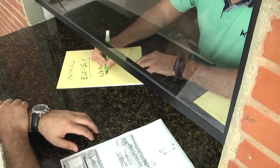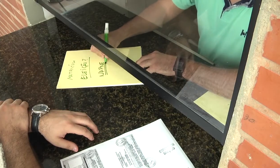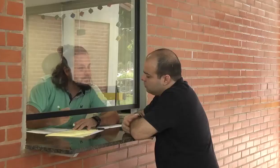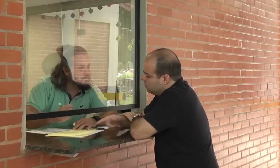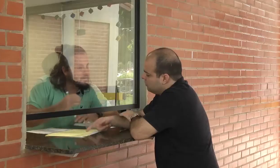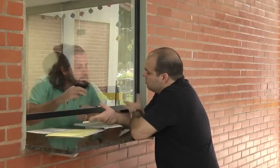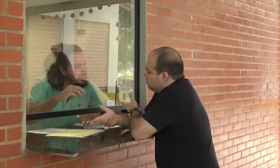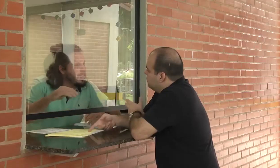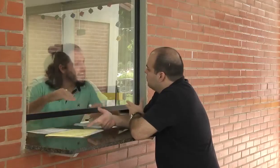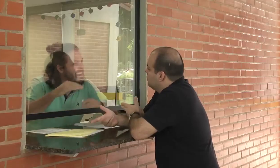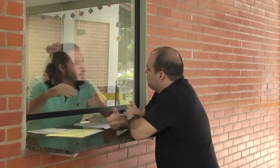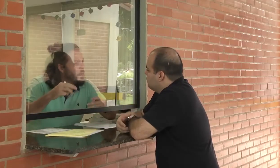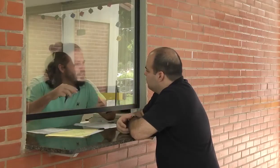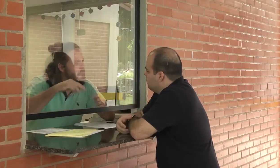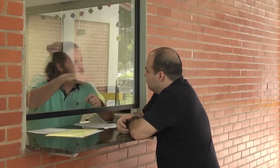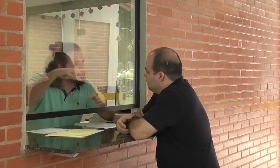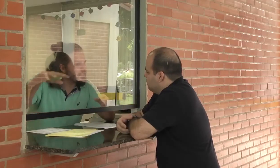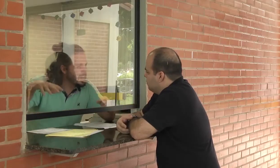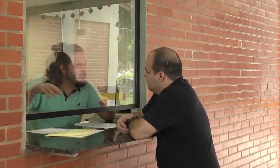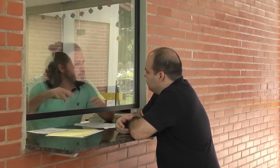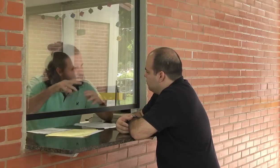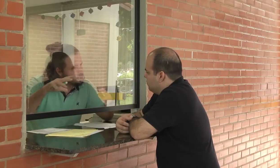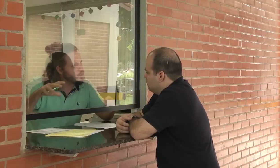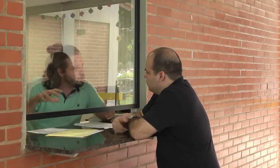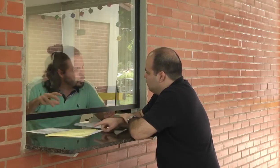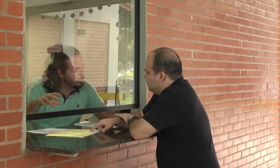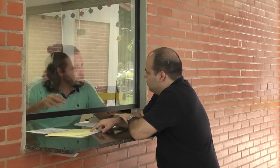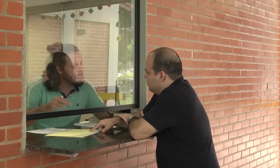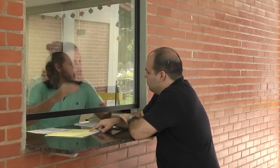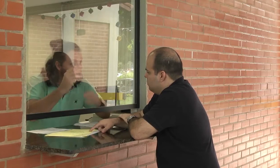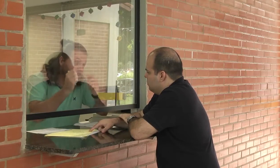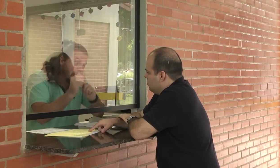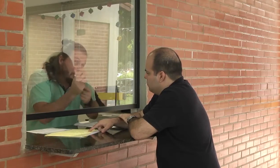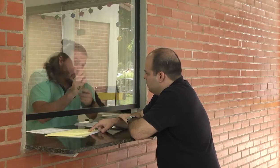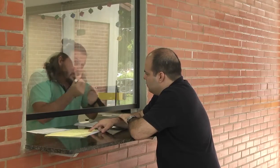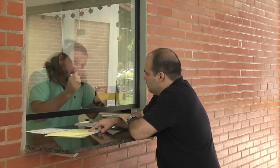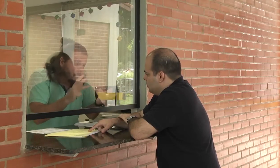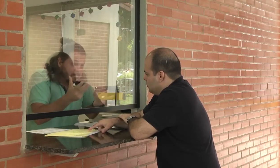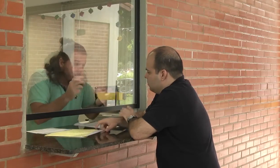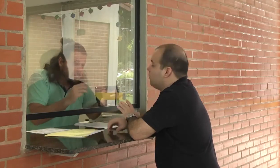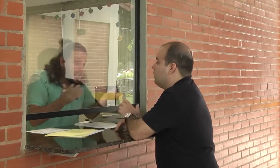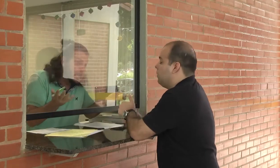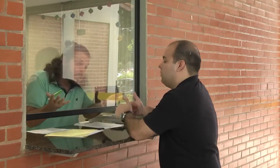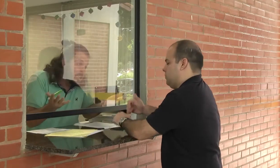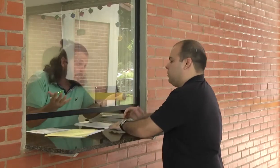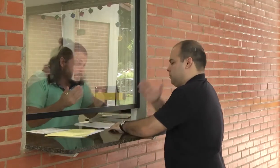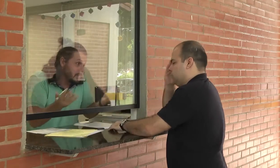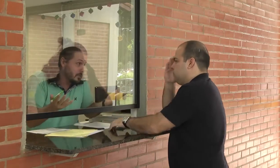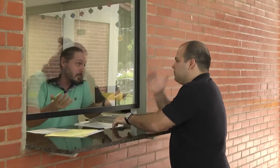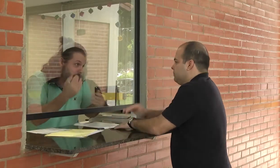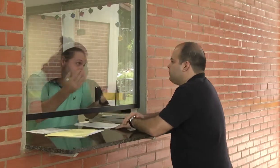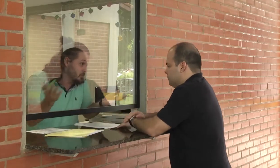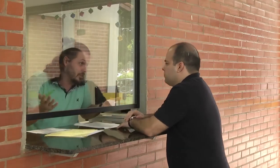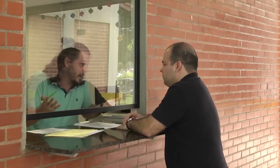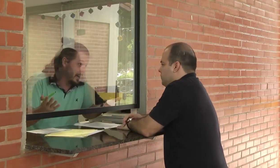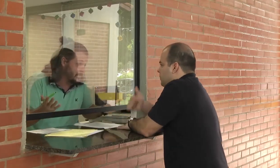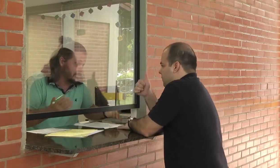O que é isso? É alguém pra te mostrar como funciona. Alguém que pode falar libras. entendi. Te ajudar. Ok.